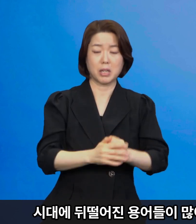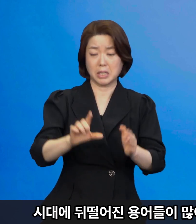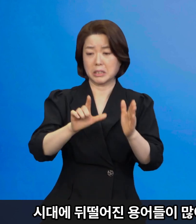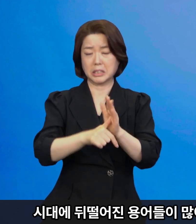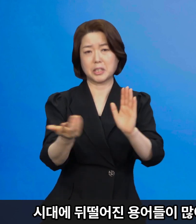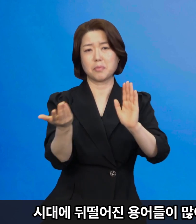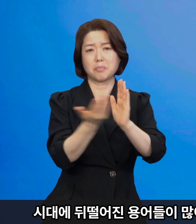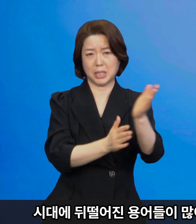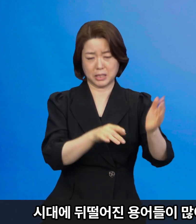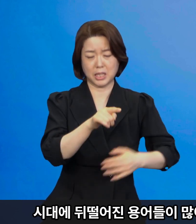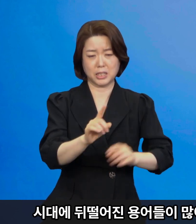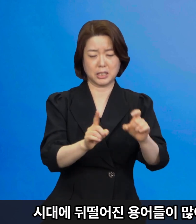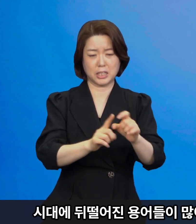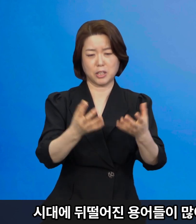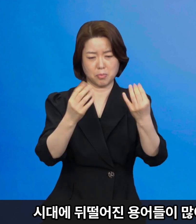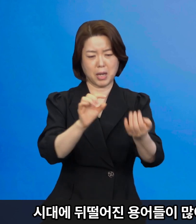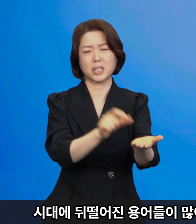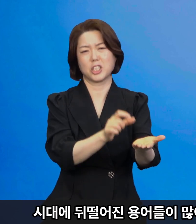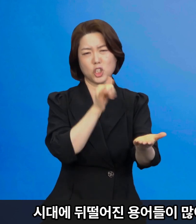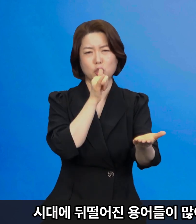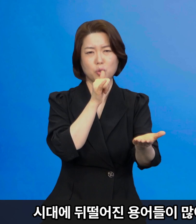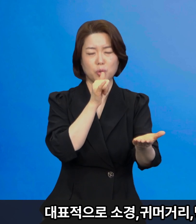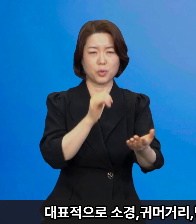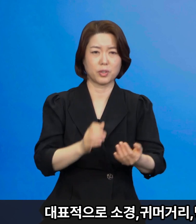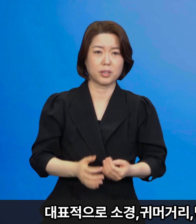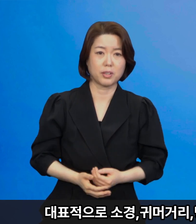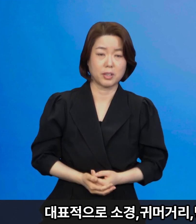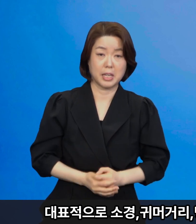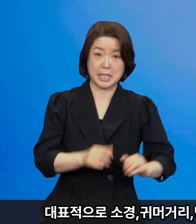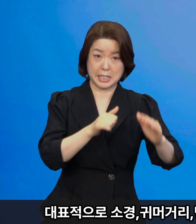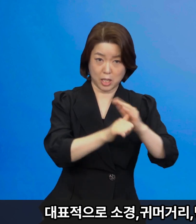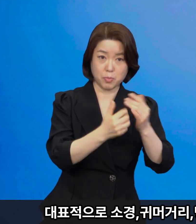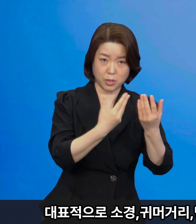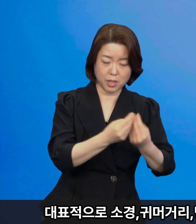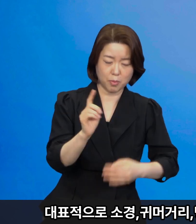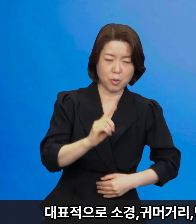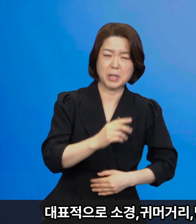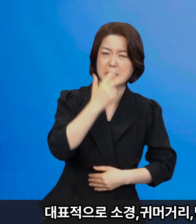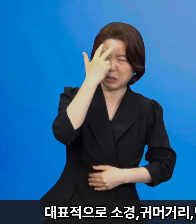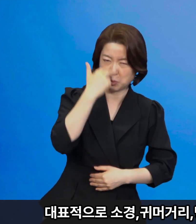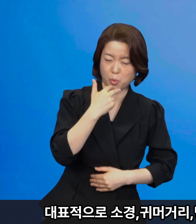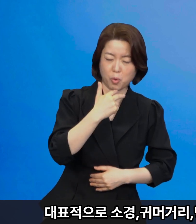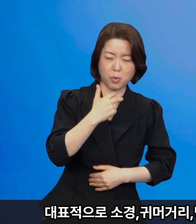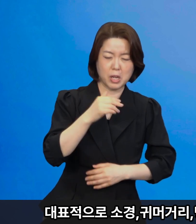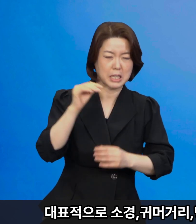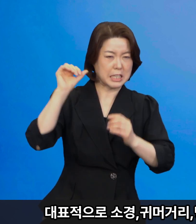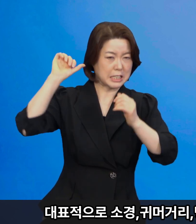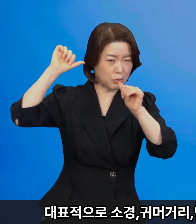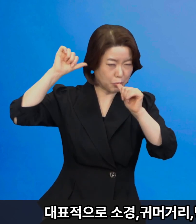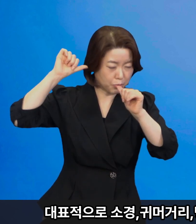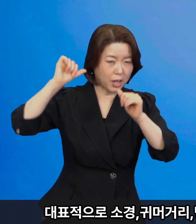뒤떨어진 용어들이 많이 기록되어 있기 때문에 그렇습니다. 대표적으로 소경, 귀머거리,